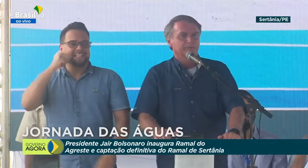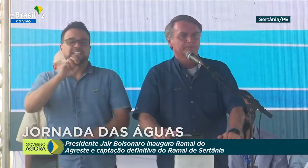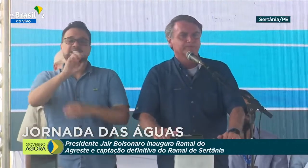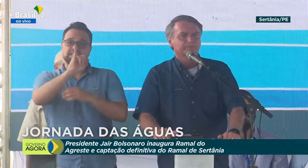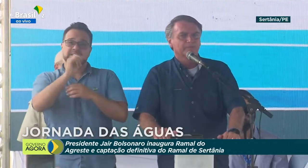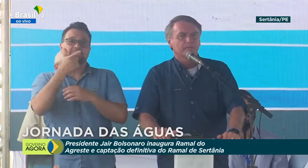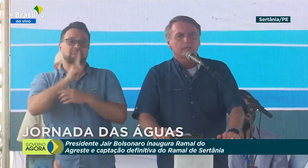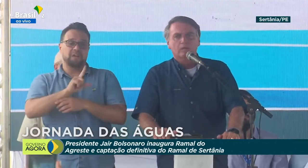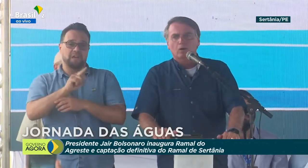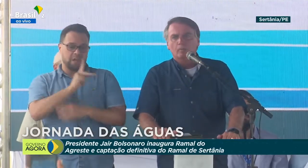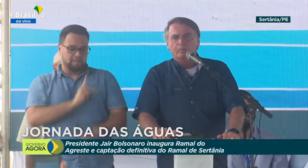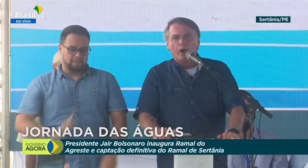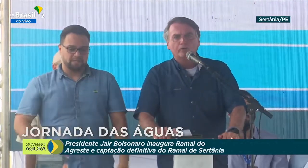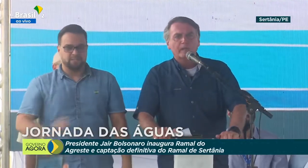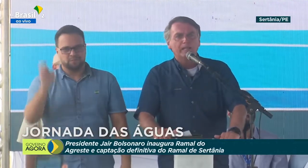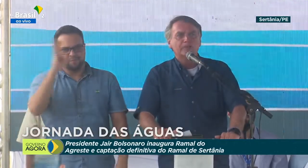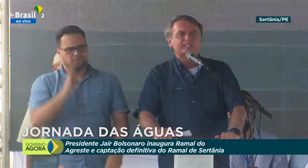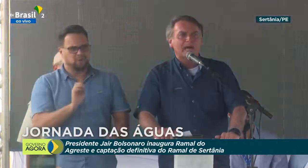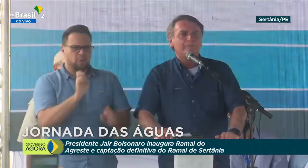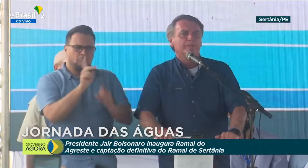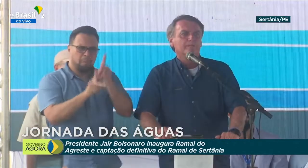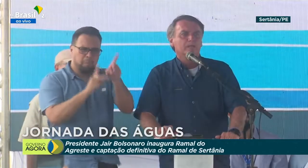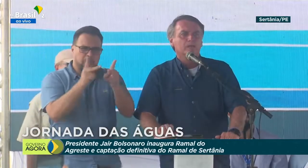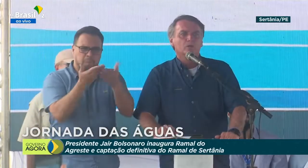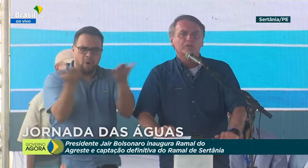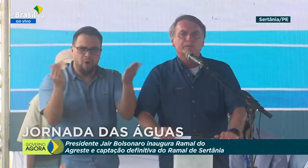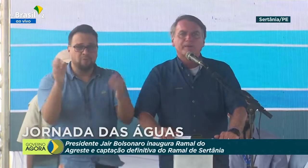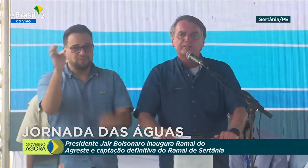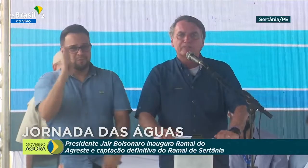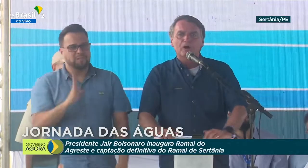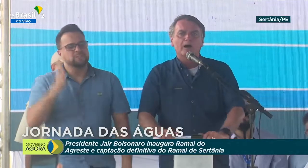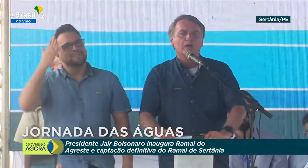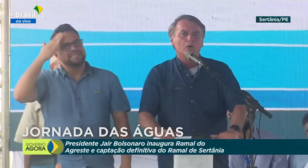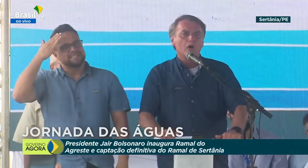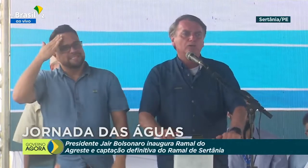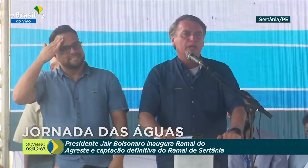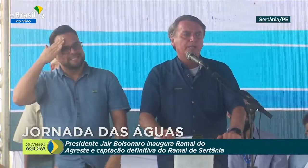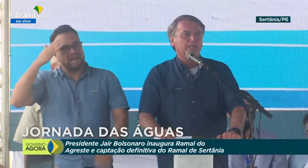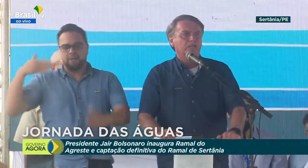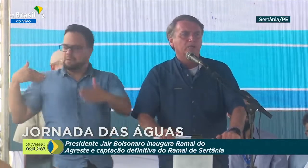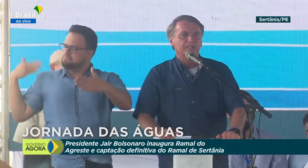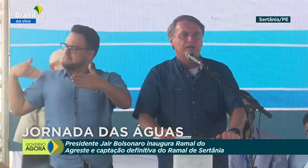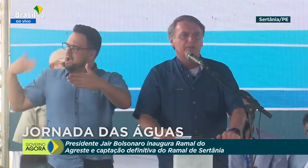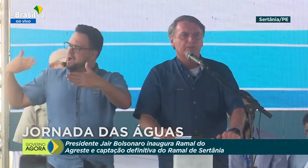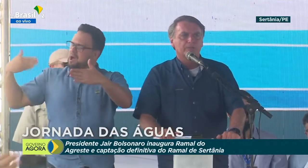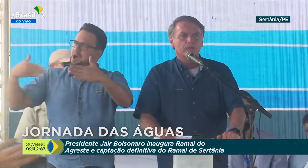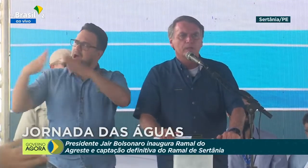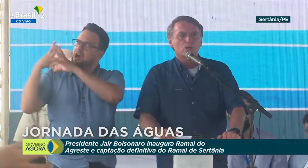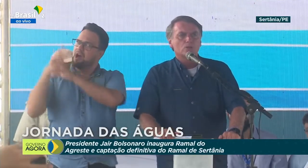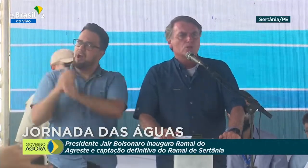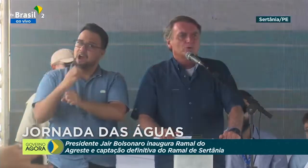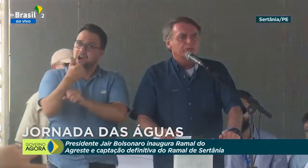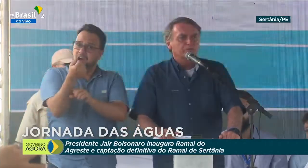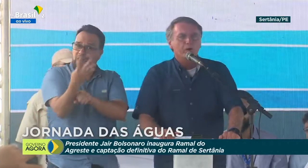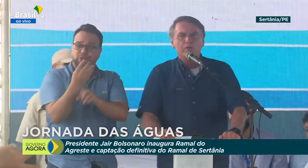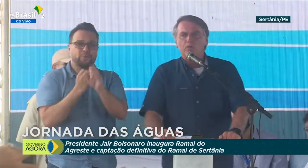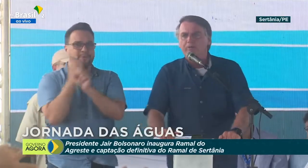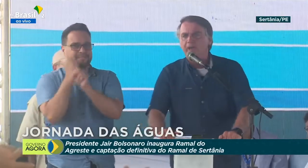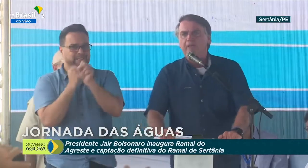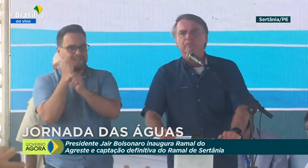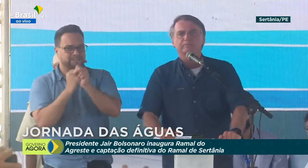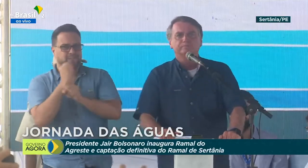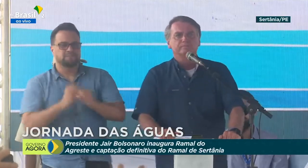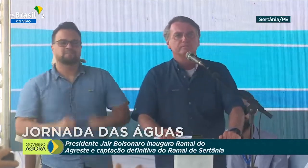da República. O povo brasileiro sabe o que passou ao longo desses 14 anos. O que foi